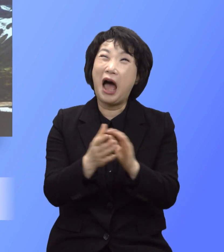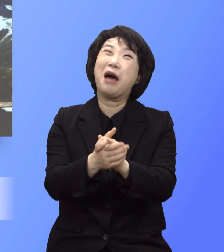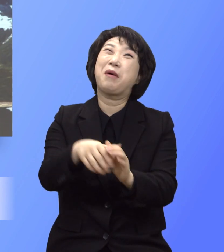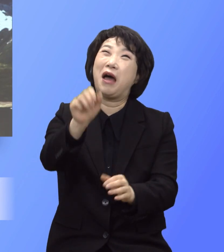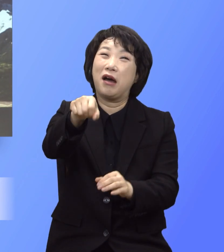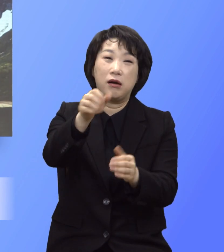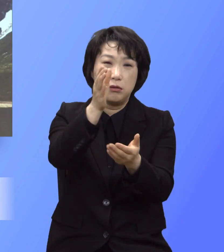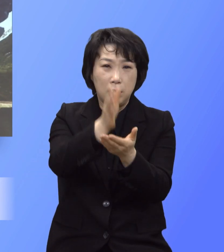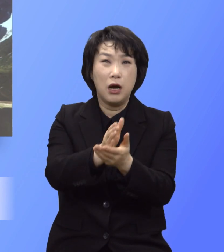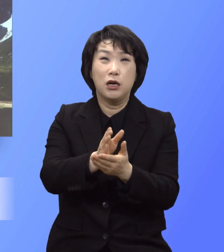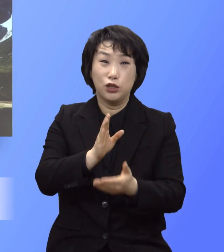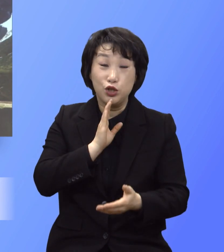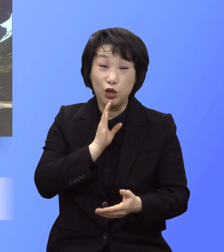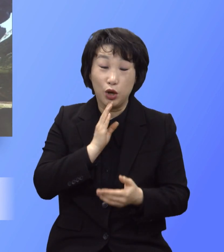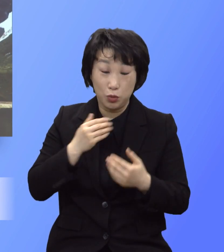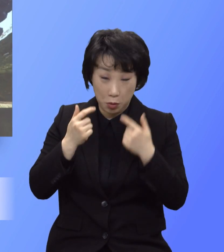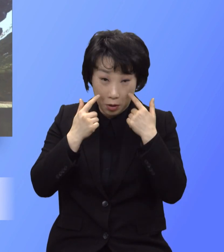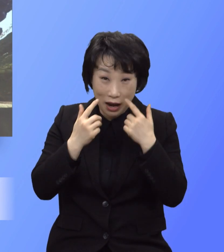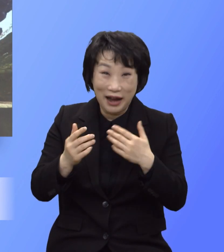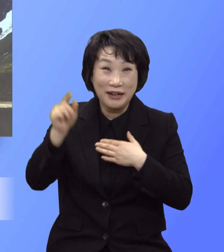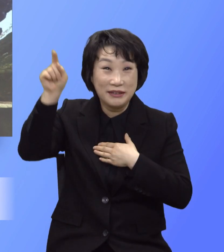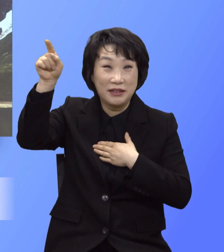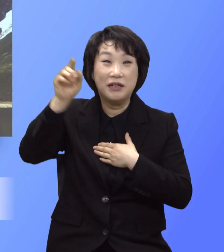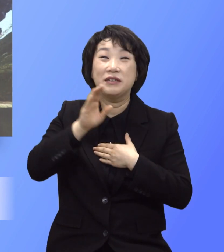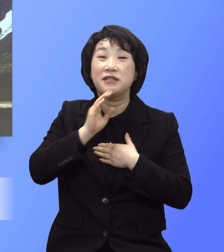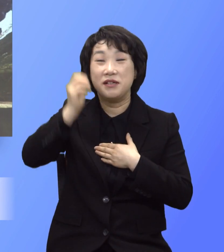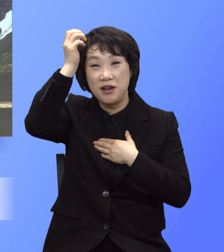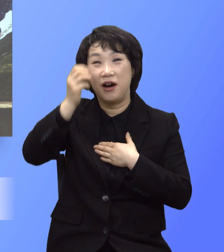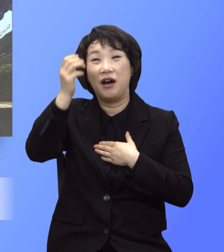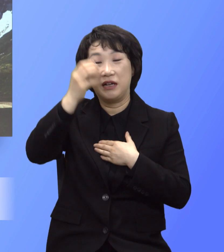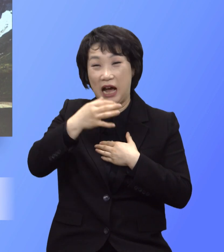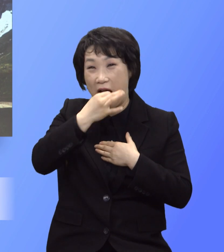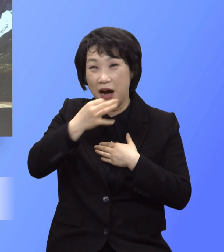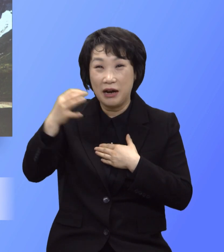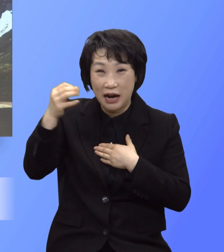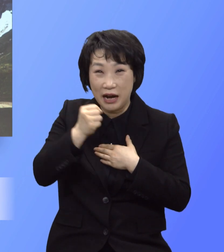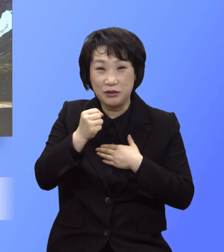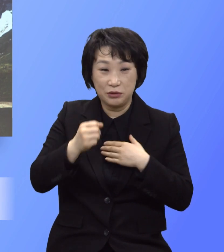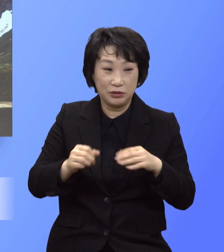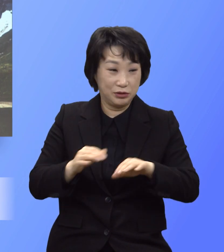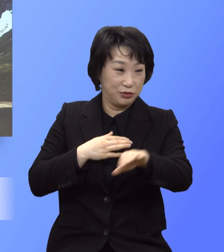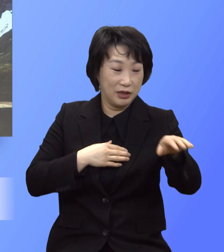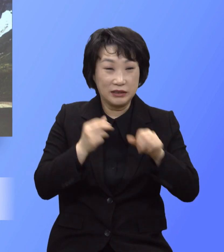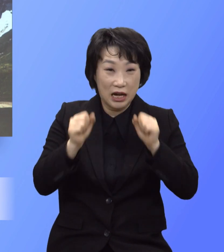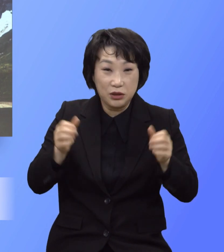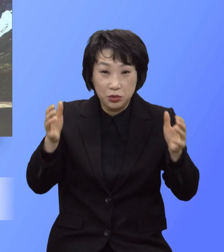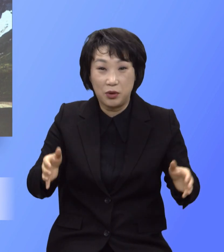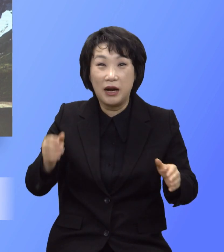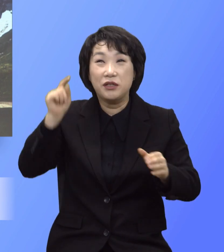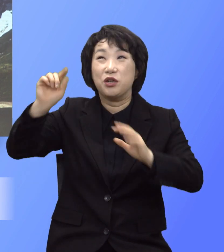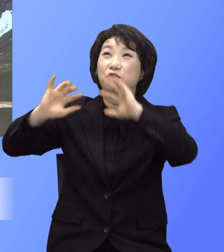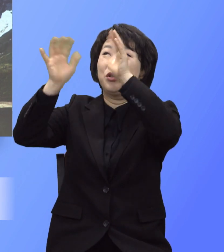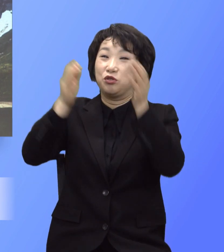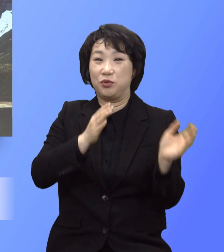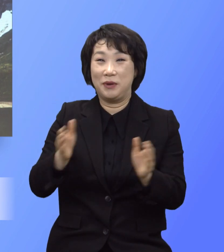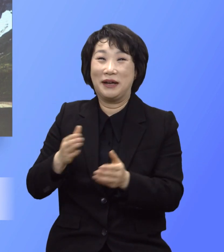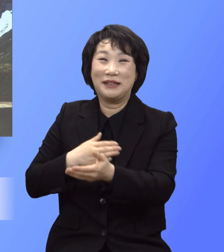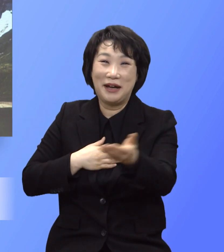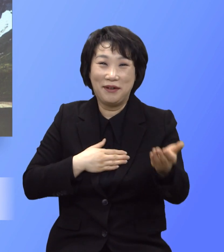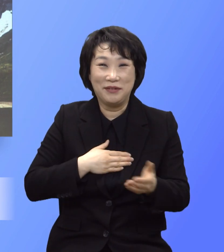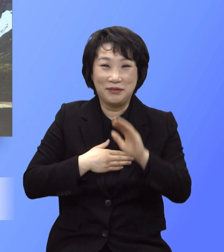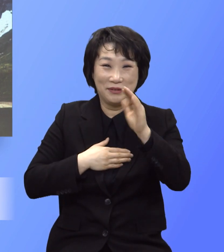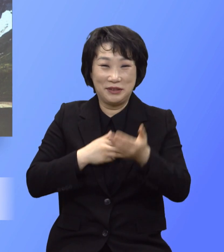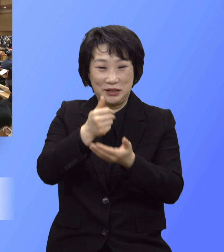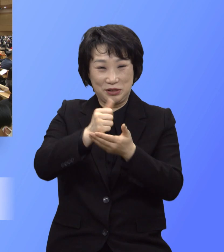말고 진짜 그렇게 정말로 신령한 욕심을 부리며 이 땅에서 그날을 준비하는 여러분 되기를 주님의